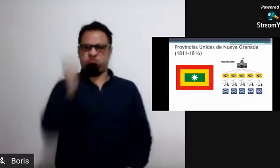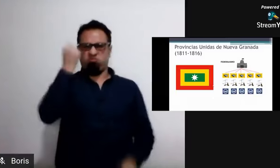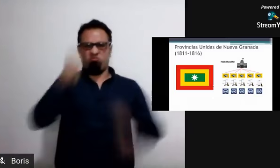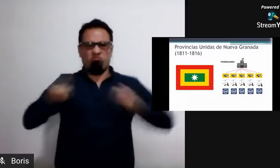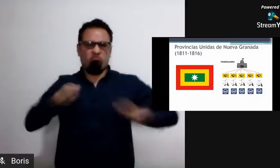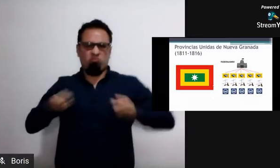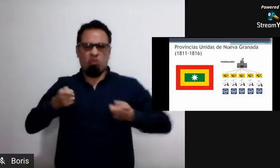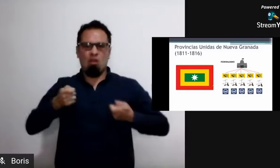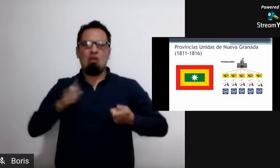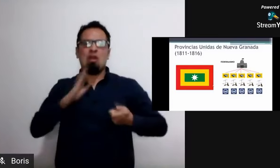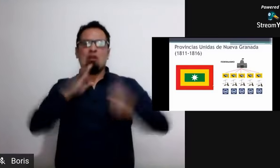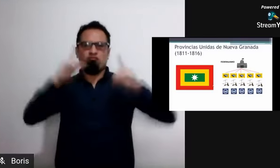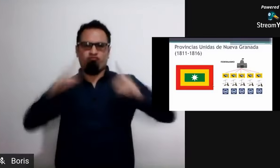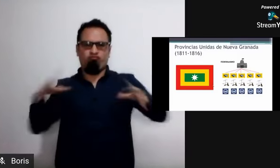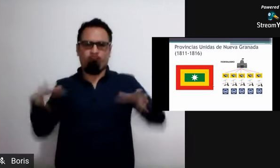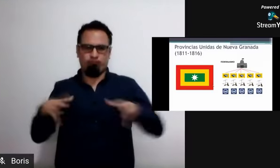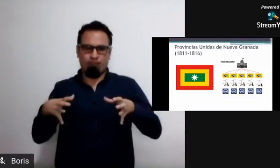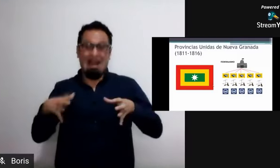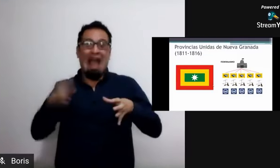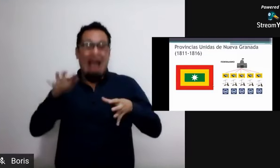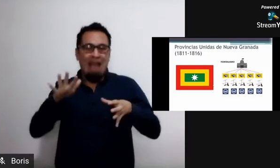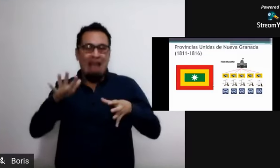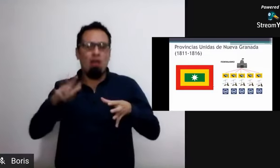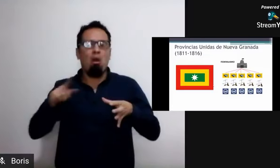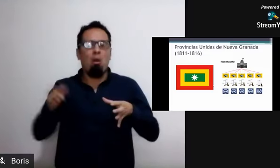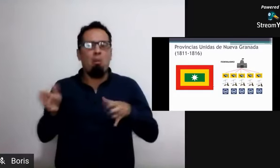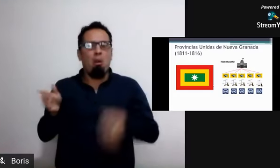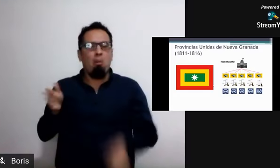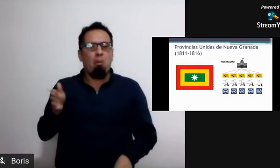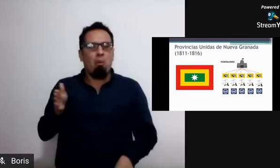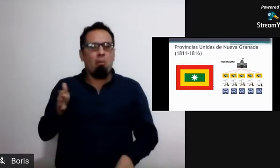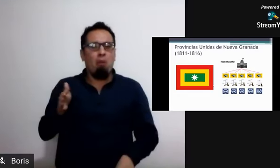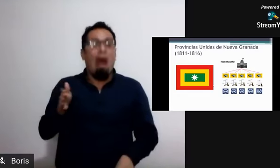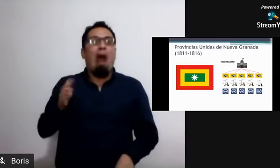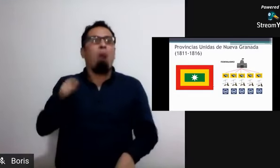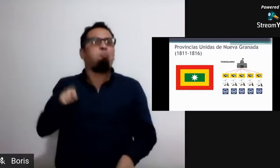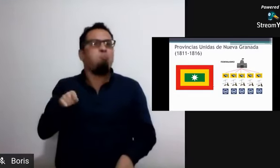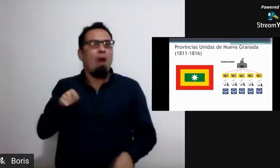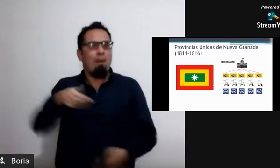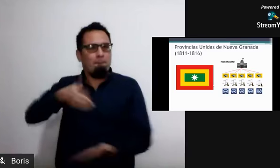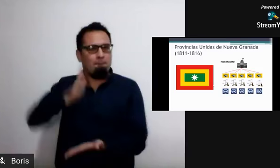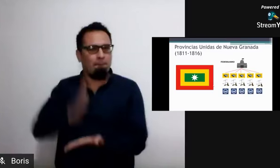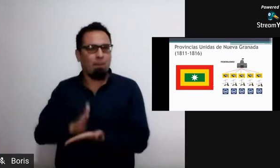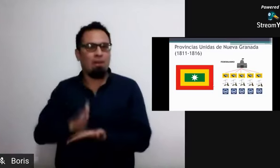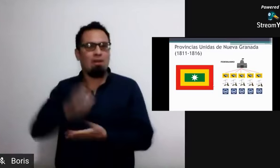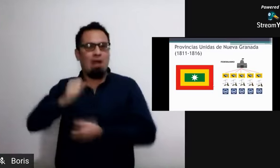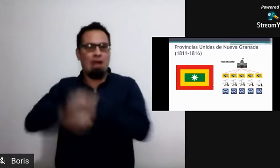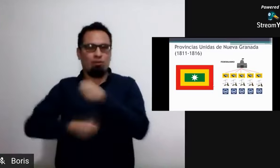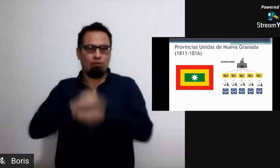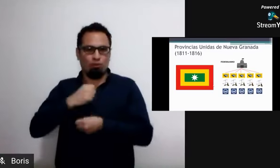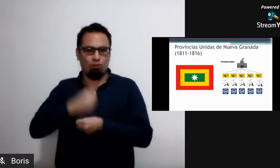Y a pesar de que nosotros sabemos que ya hoy por hoy somos una república independiente, en ese